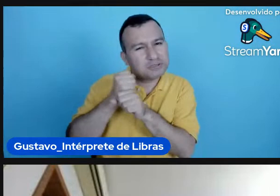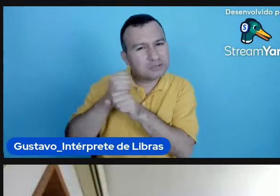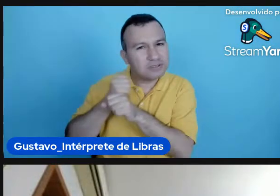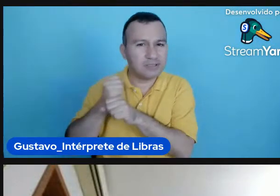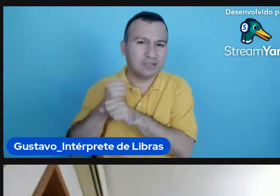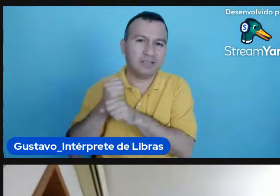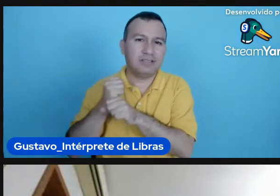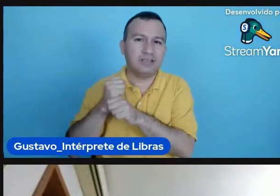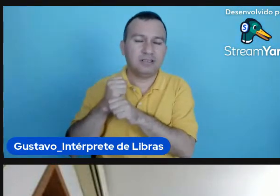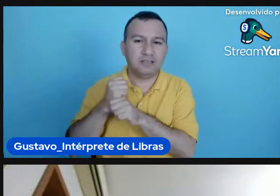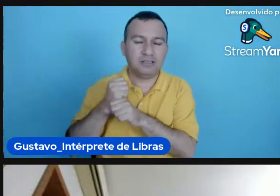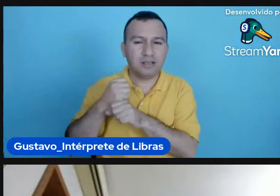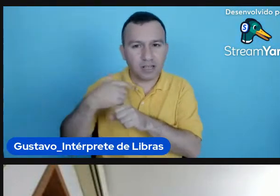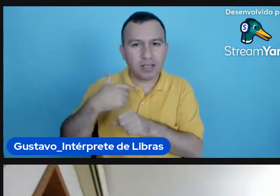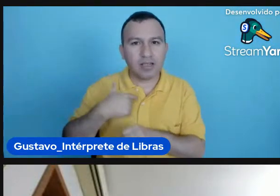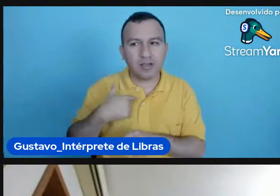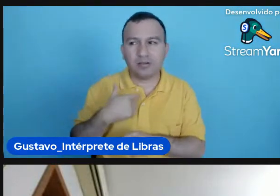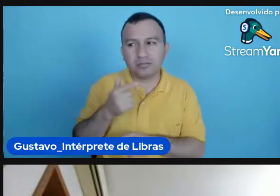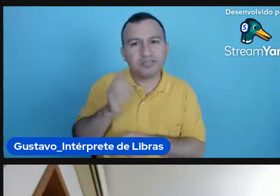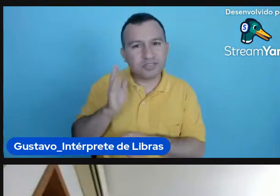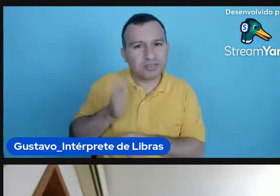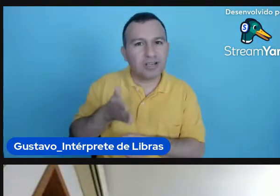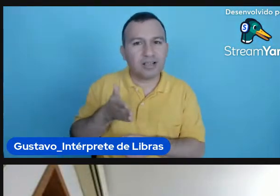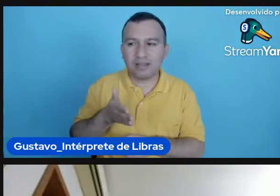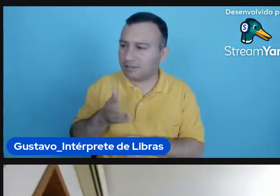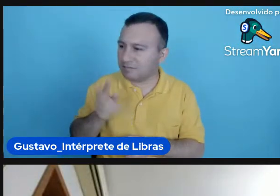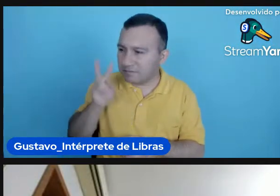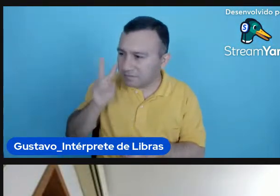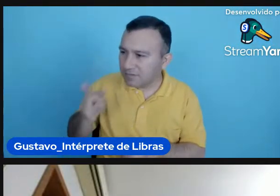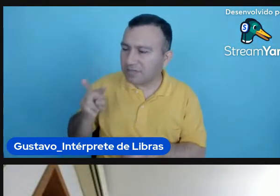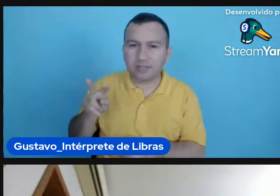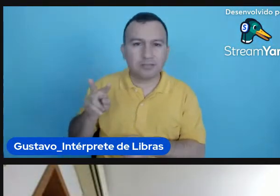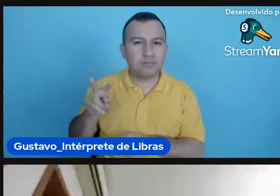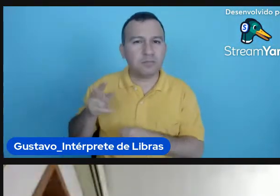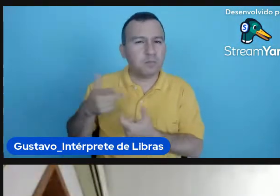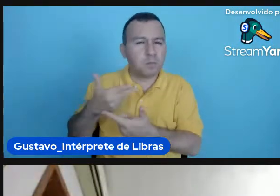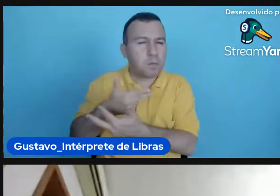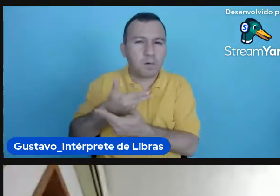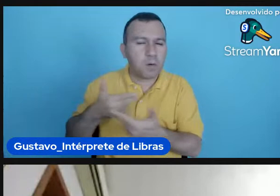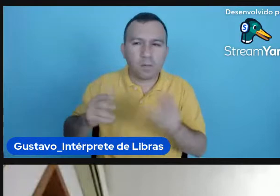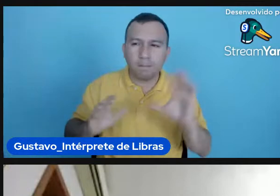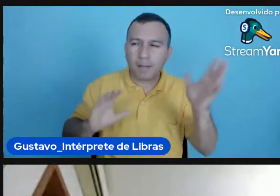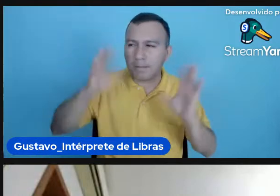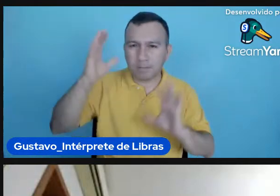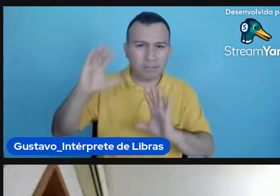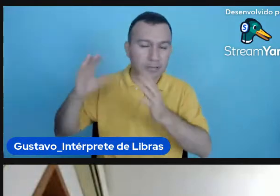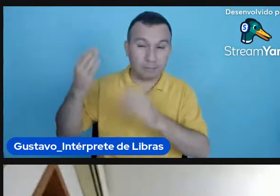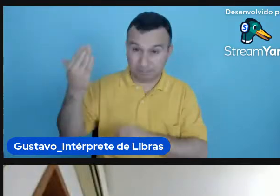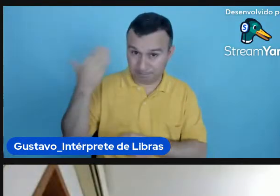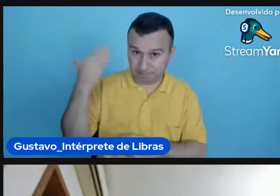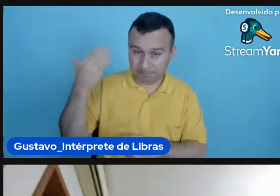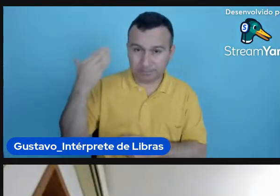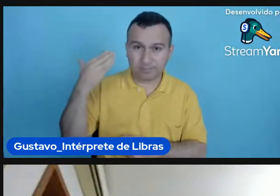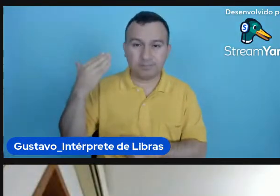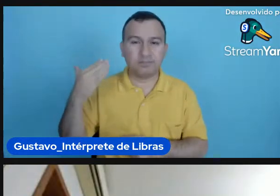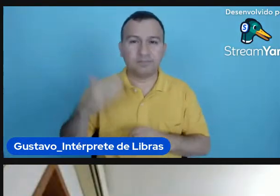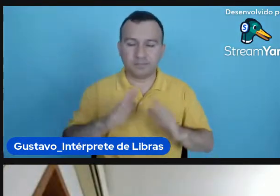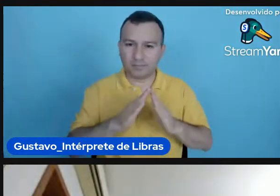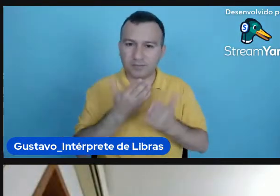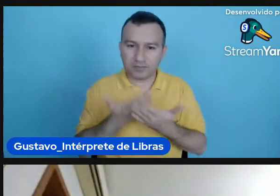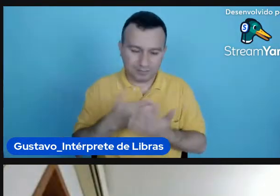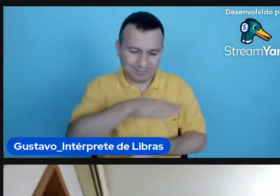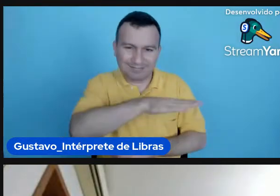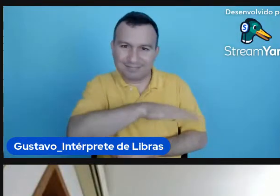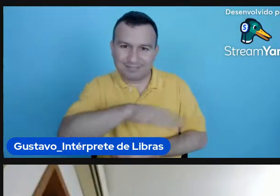oportunidade de vivenciar muitas situações interessantes. Uma é quando, lá na educação infantil, a professora convida as